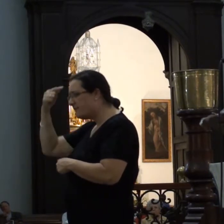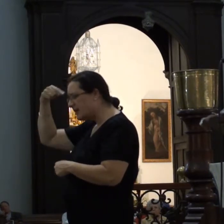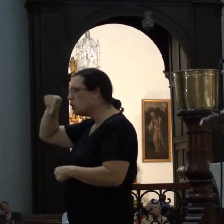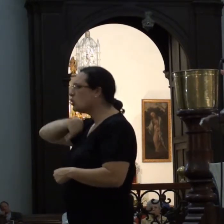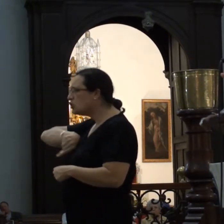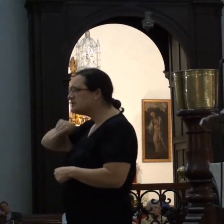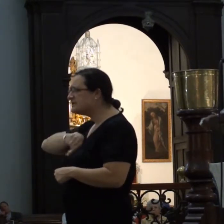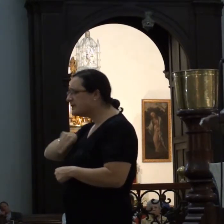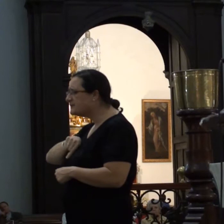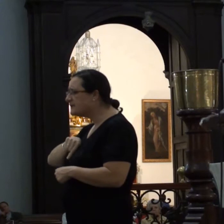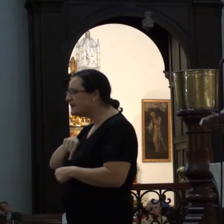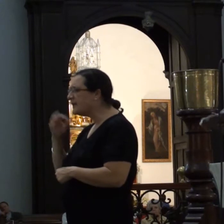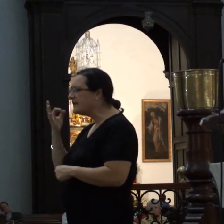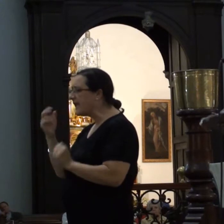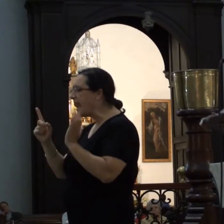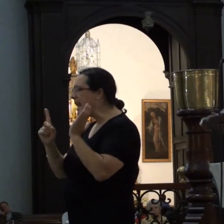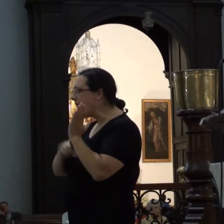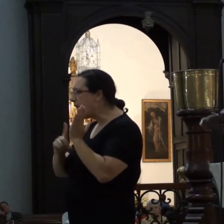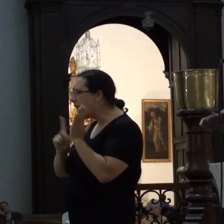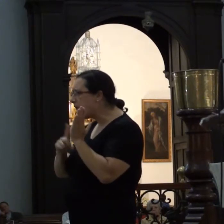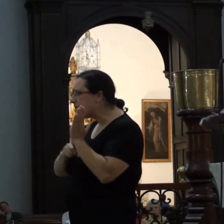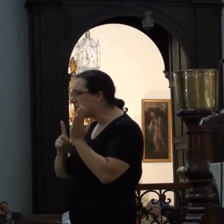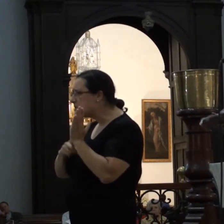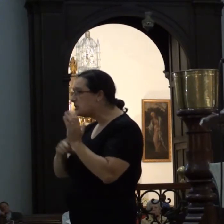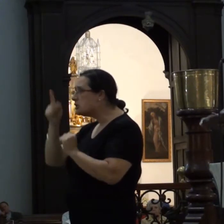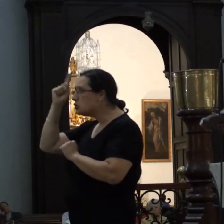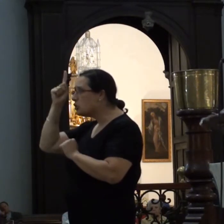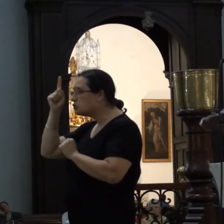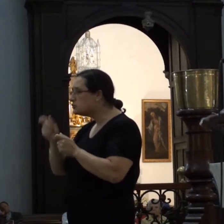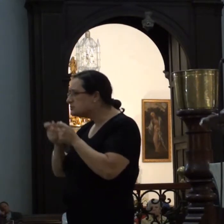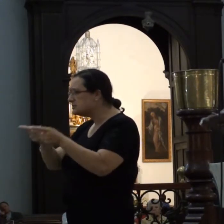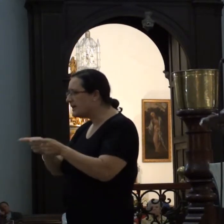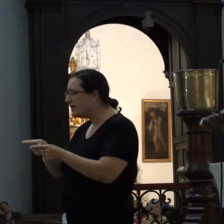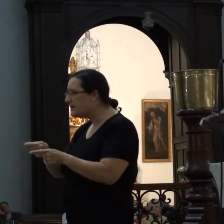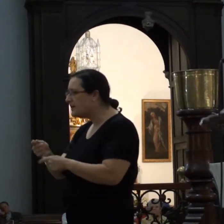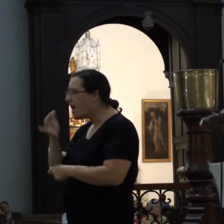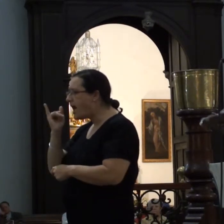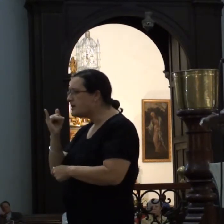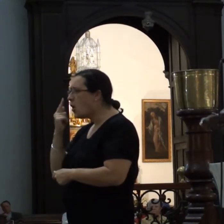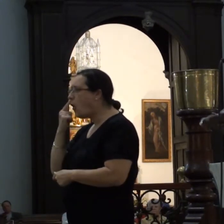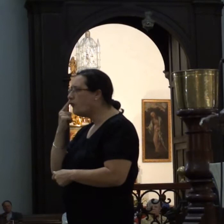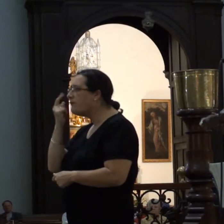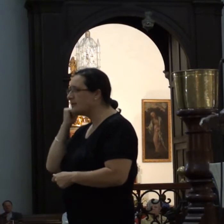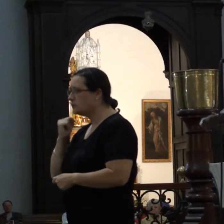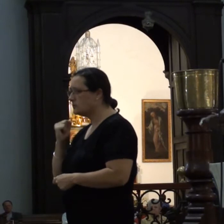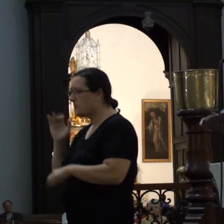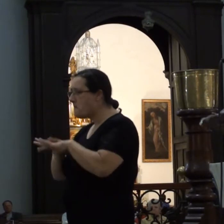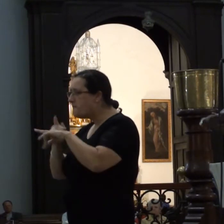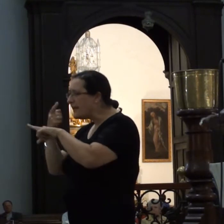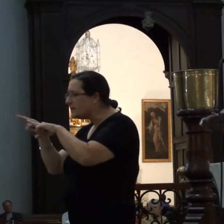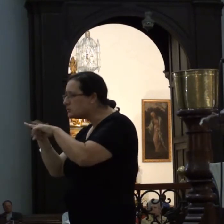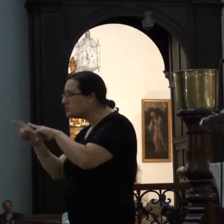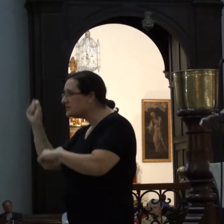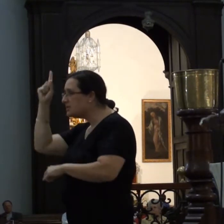que también la agregue que les ha sido encomendada tiene olfato para las cosas de